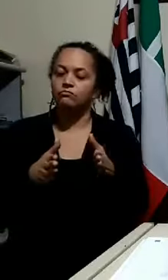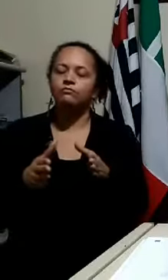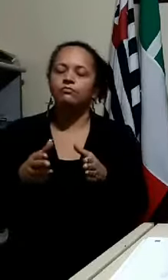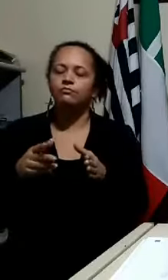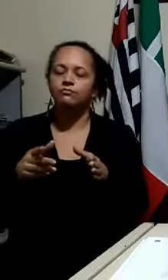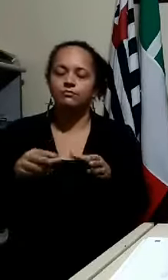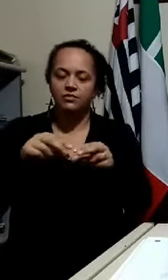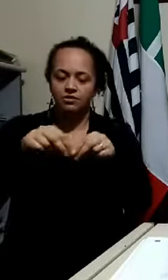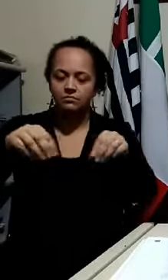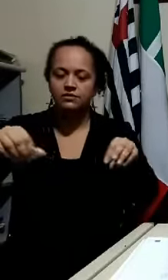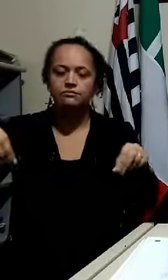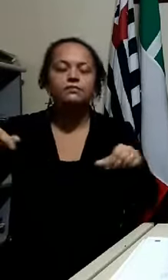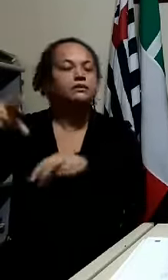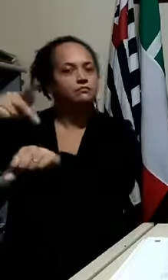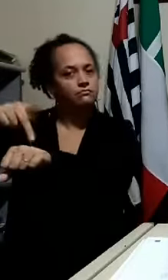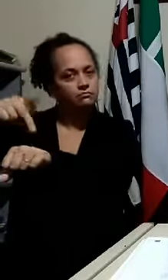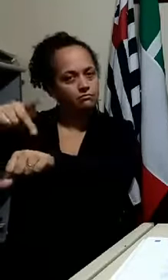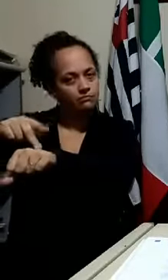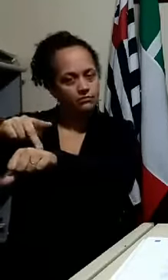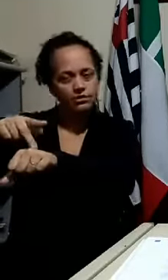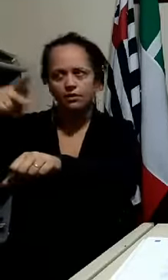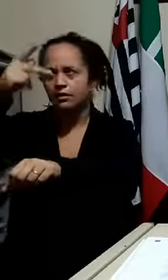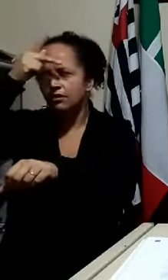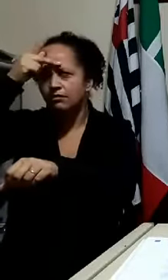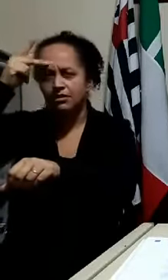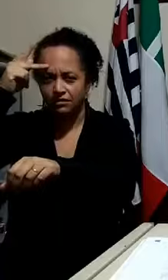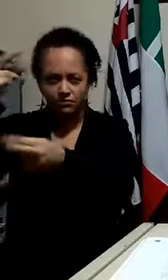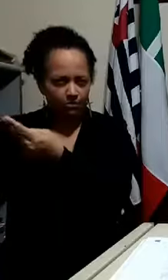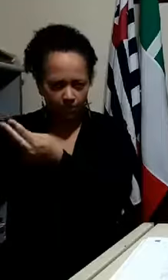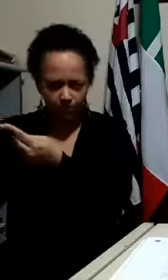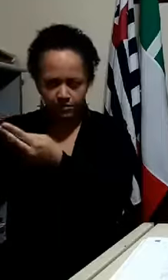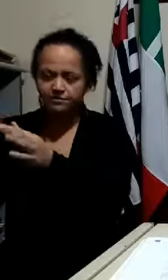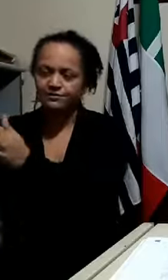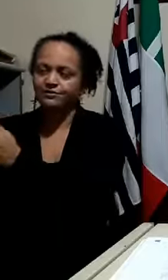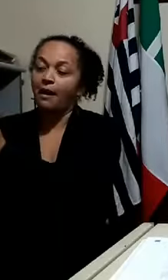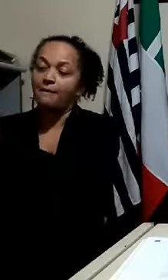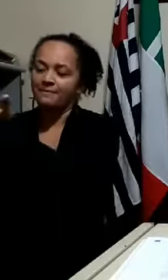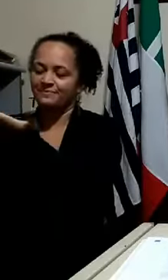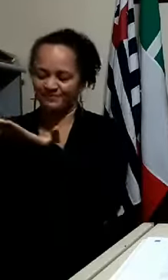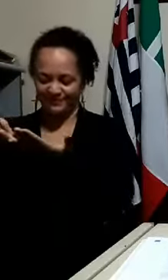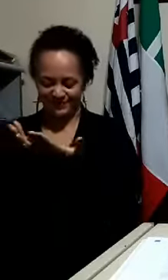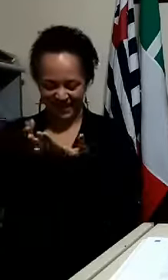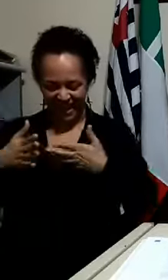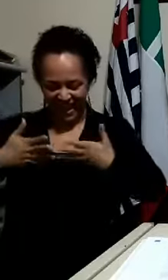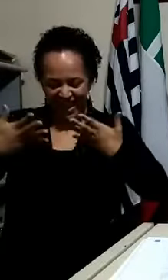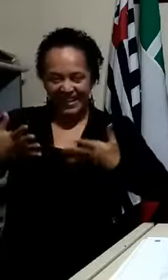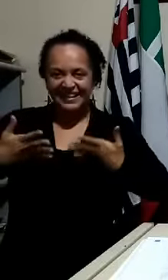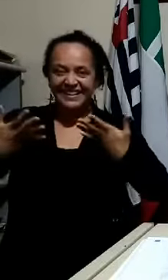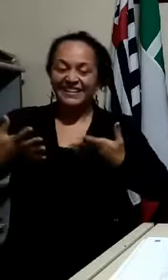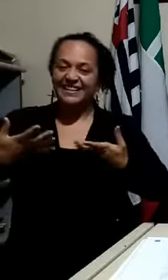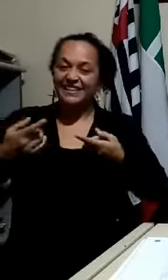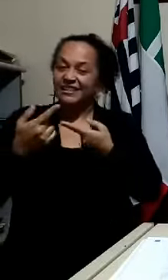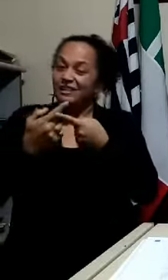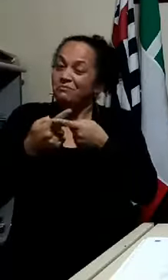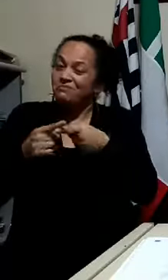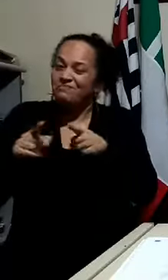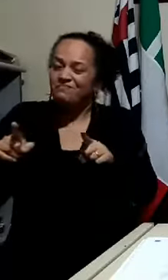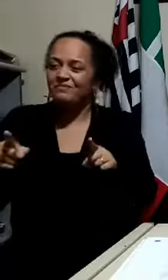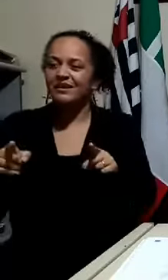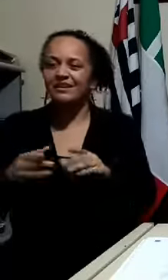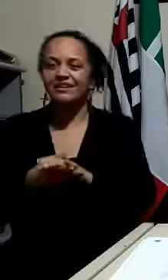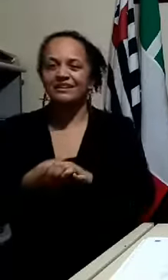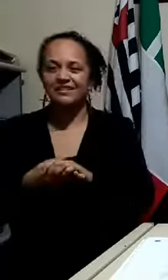ouve a palavra e a recebe logo com alegria, mas não tem raiz em si mesmo, sendo